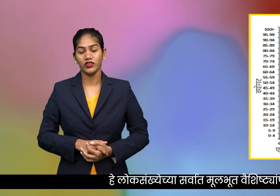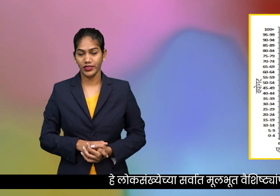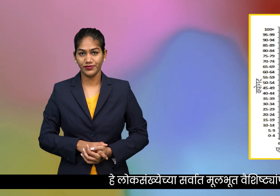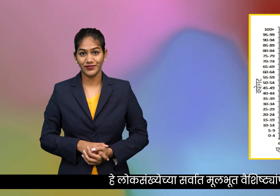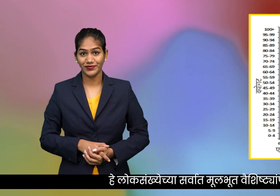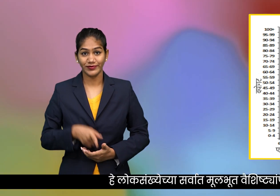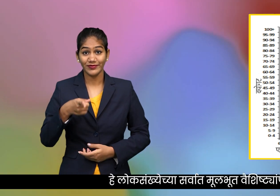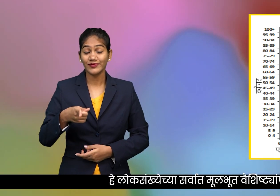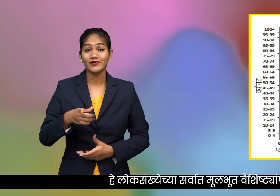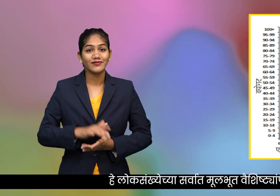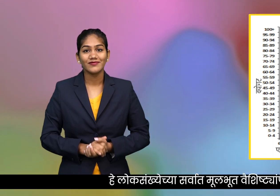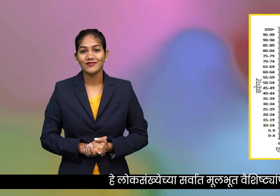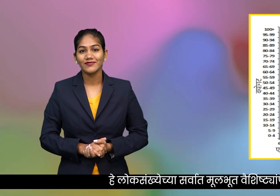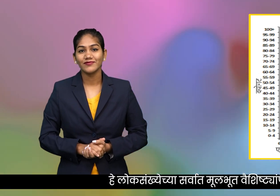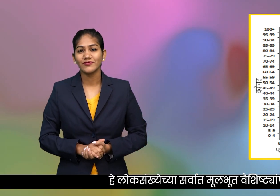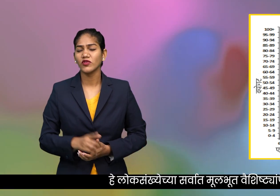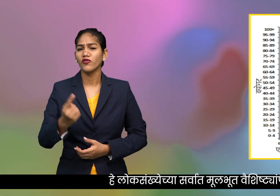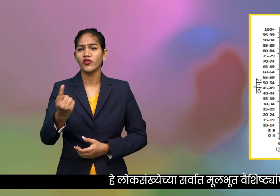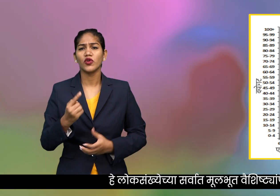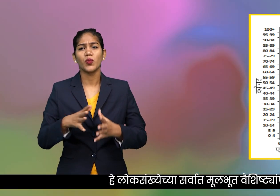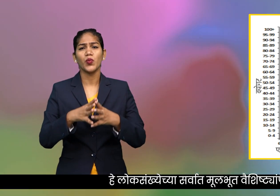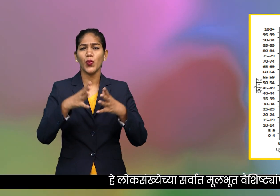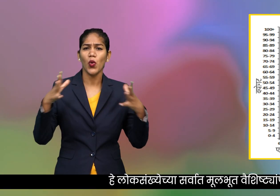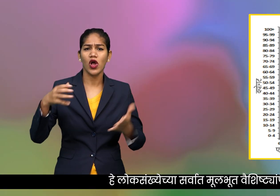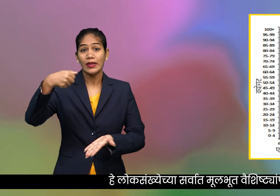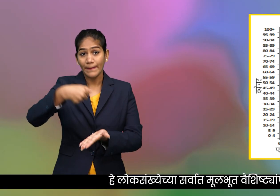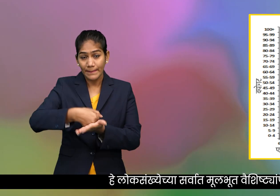हे लोकसंख्येच्या सर्वात मूलभूत वैशिष्ट्यांपैकी एक आहे.